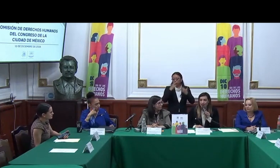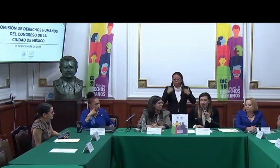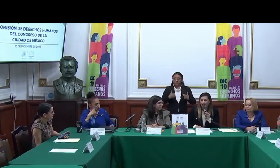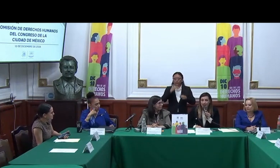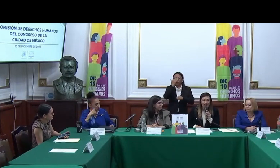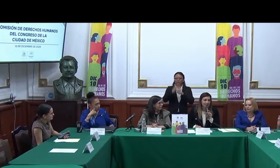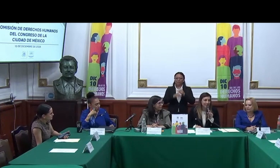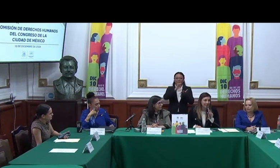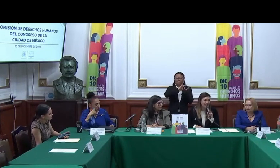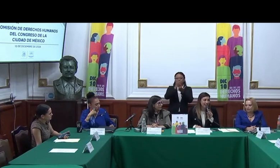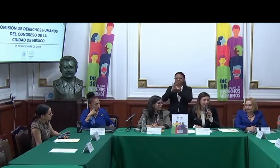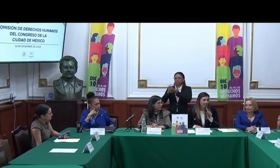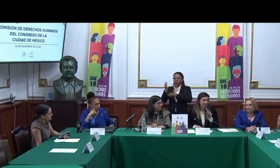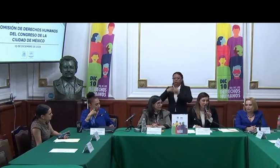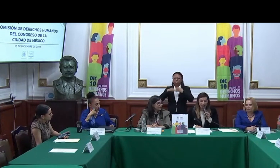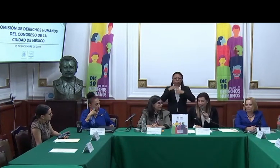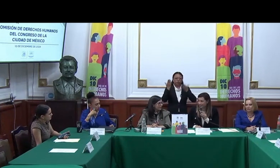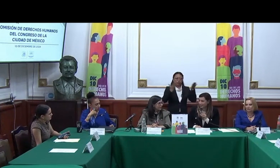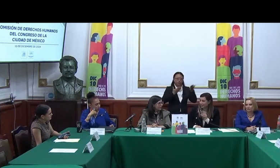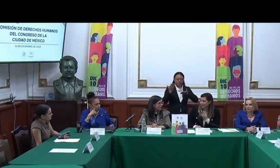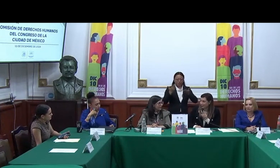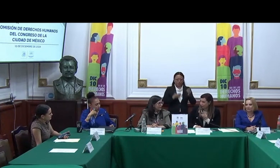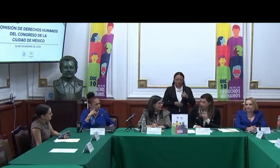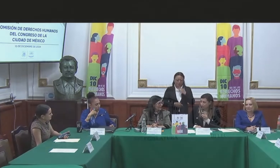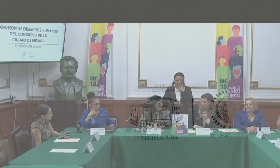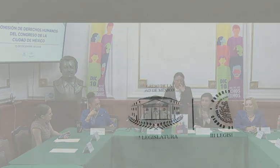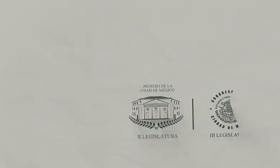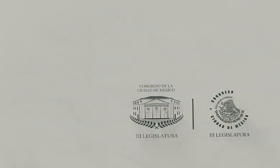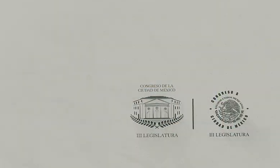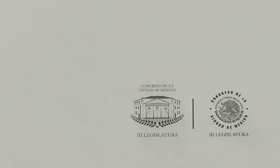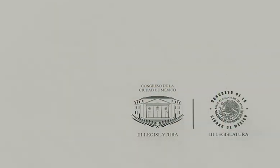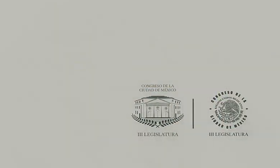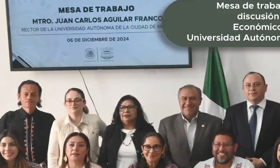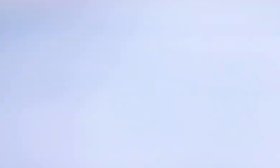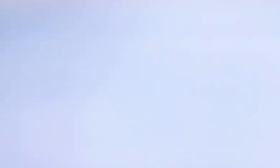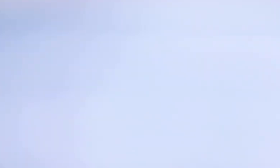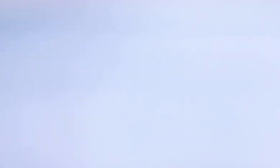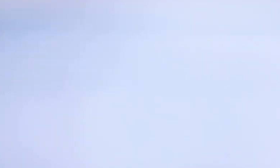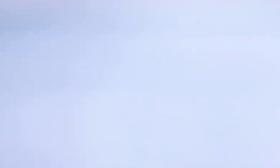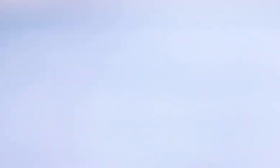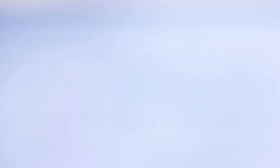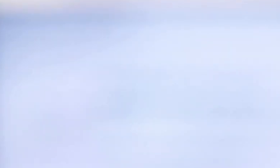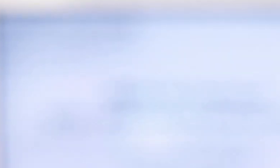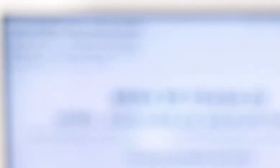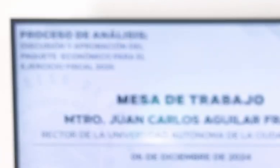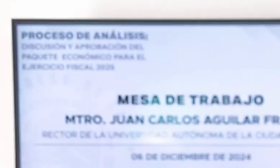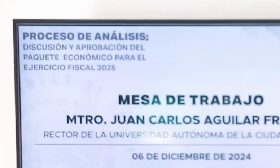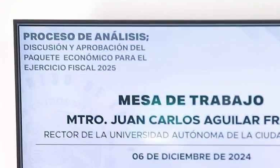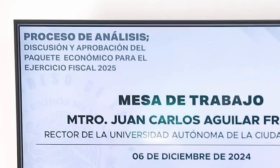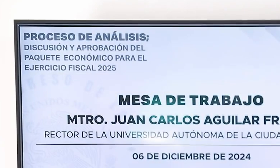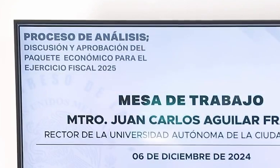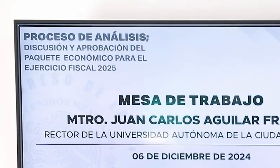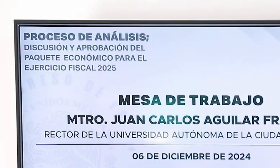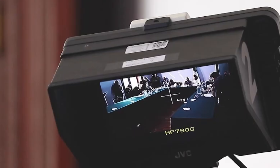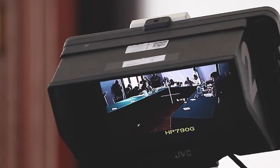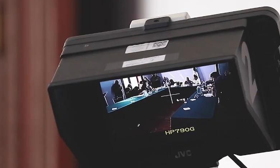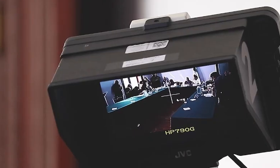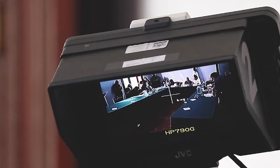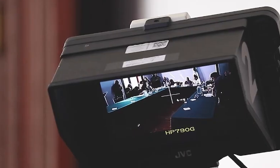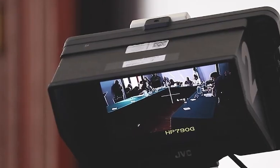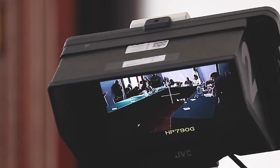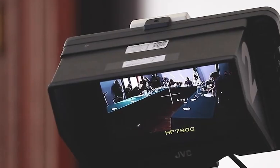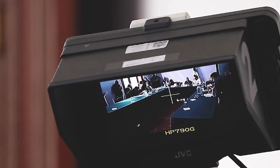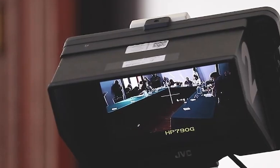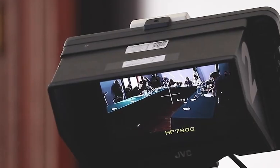Se agradece la asistencia de todas y todos y todas. En mesa de trabajo, como parte del análisis, discusión